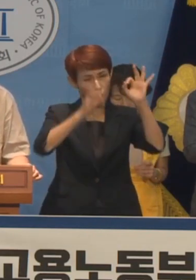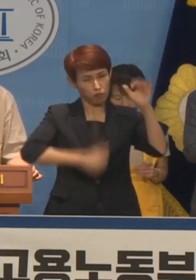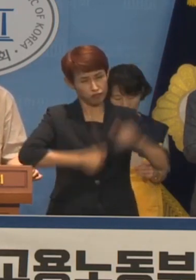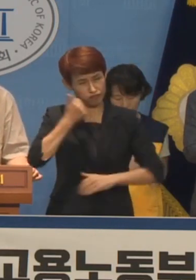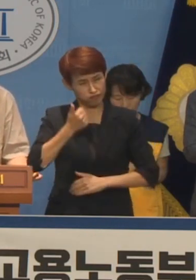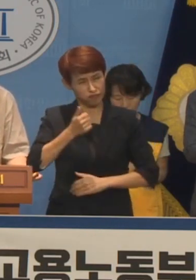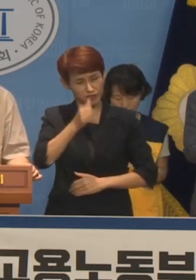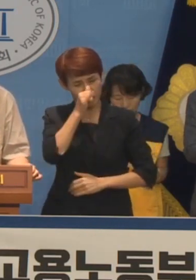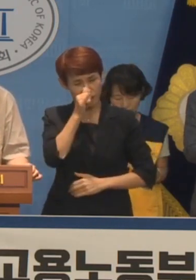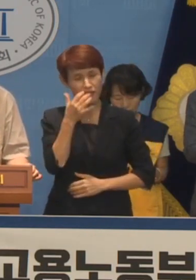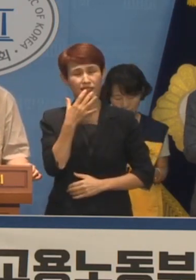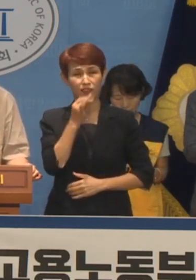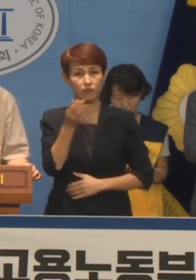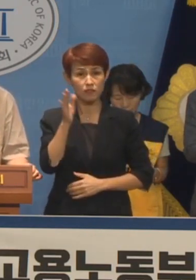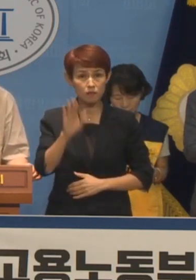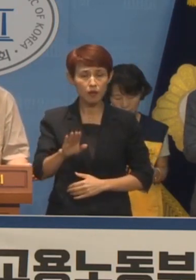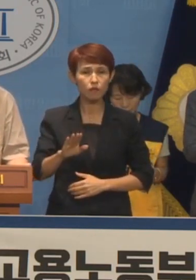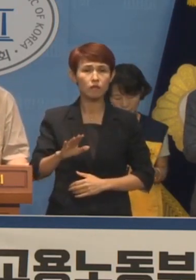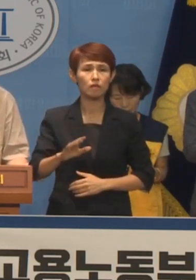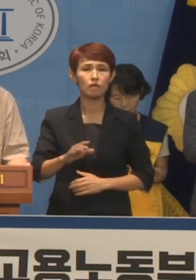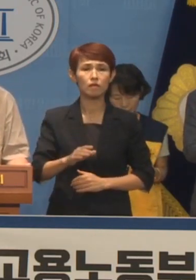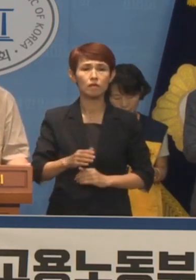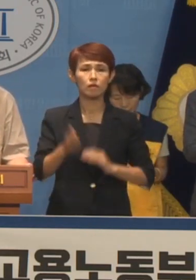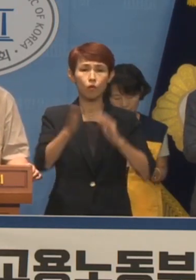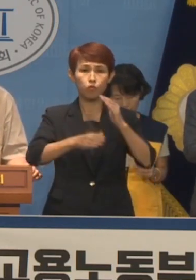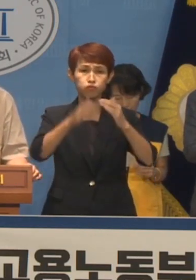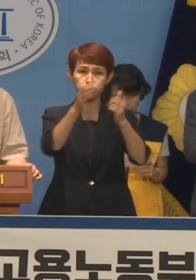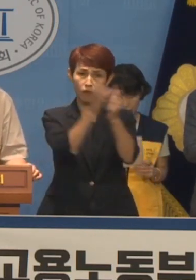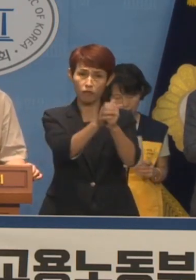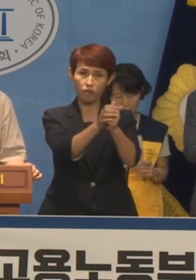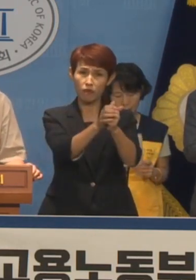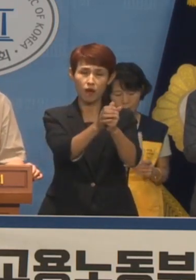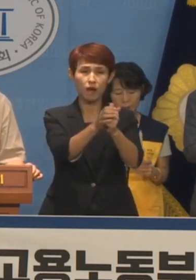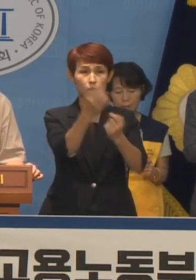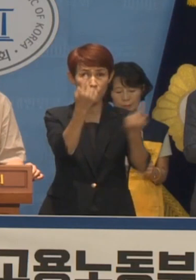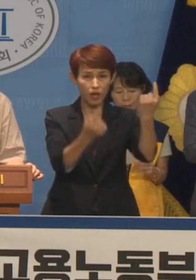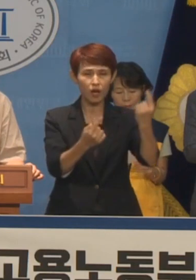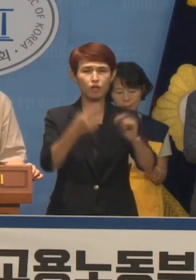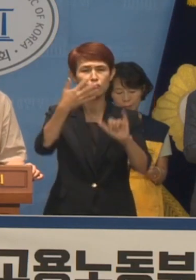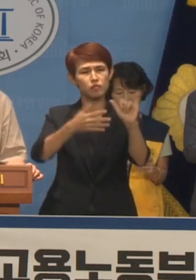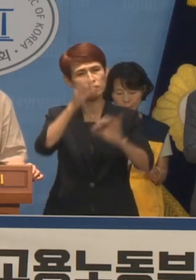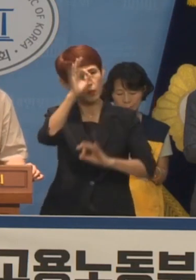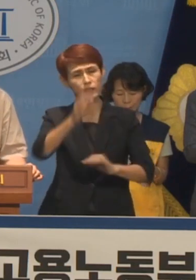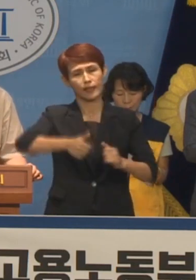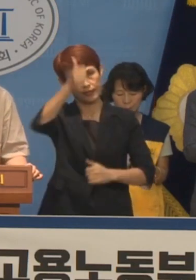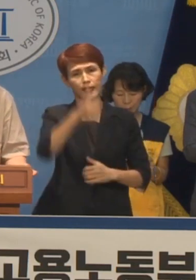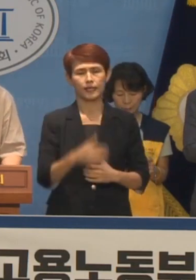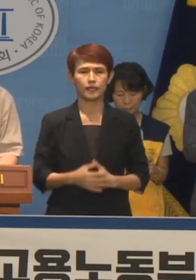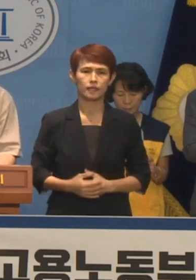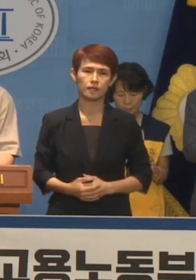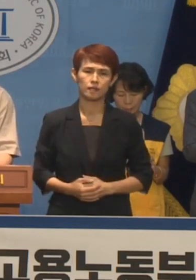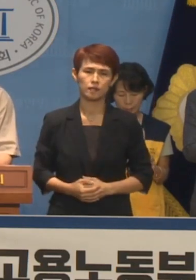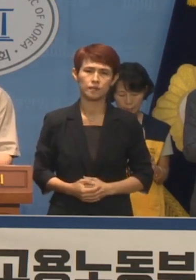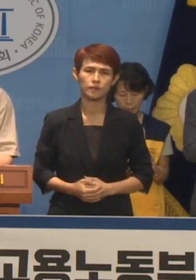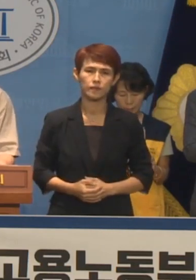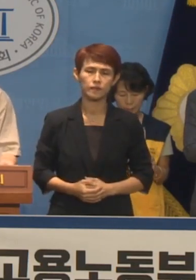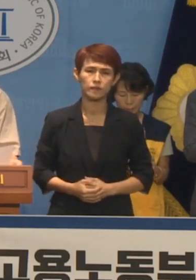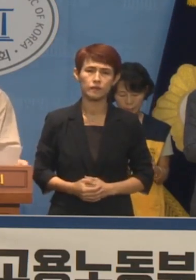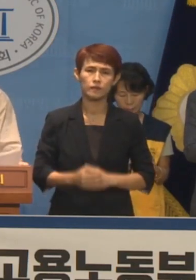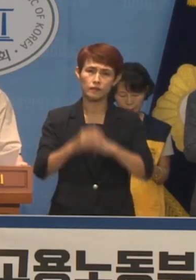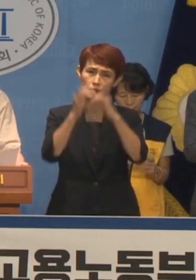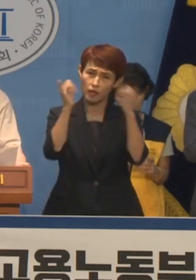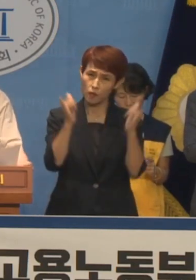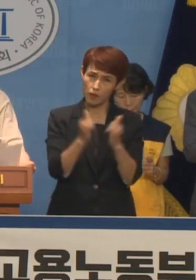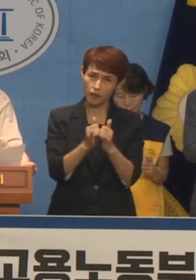분노하겠지만 그것이 국무위원 자리에 앉은 김문수를 보는 것보다는 참을 수 있다. 사회